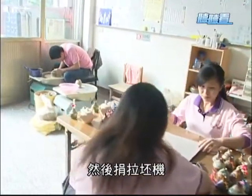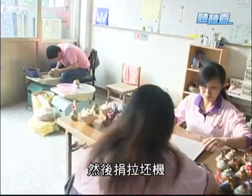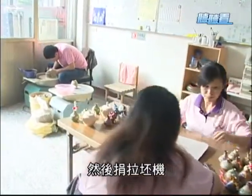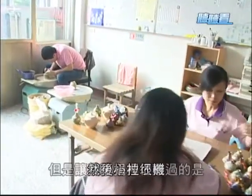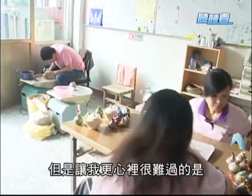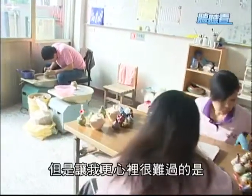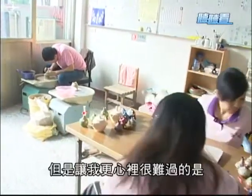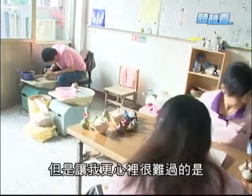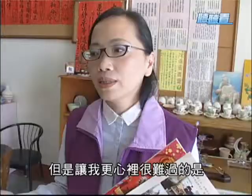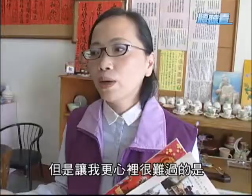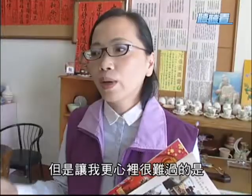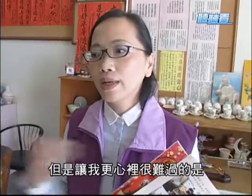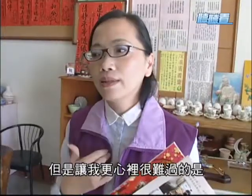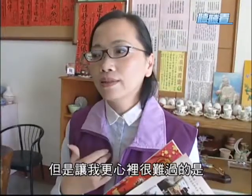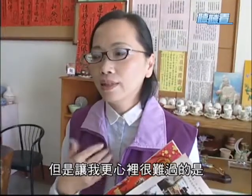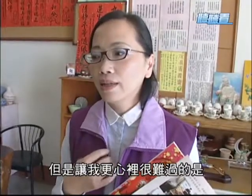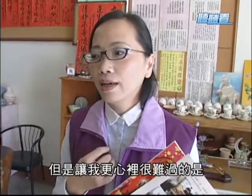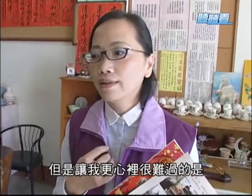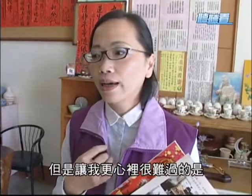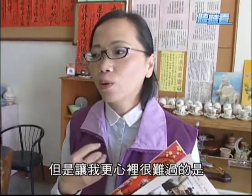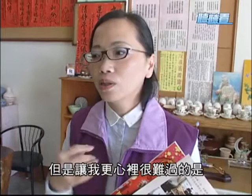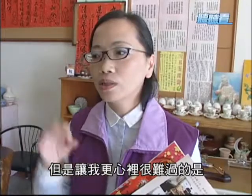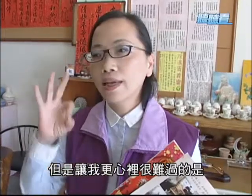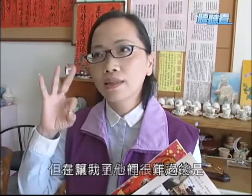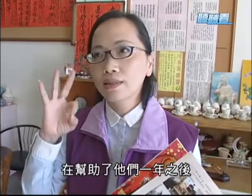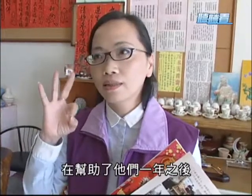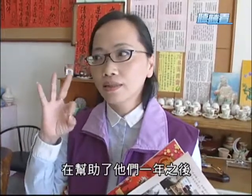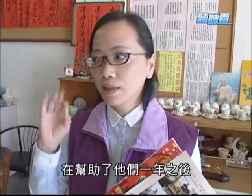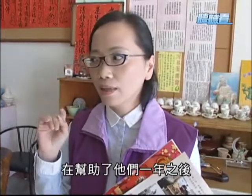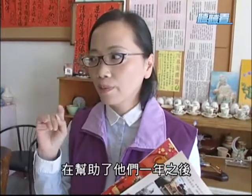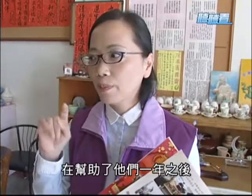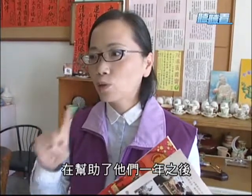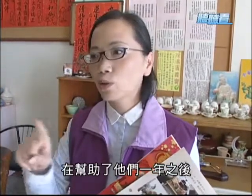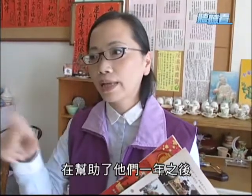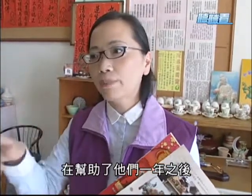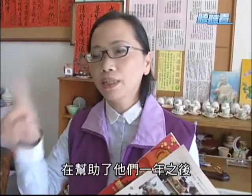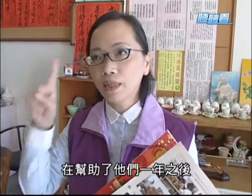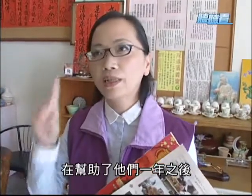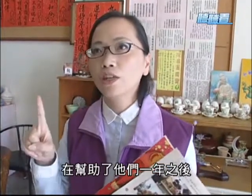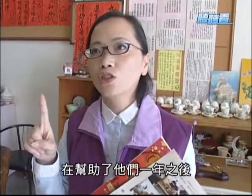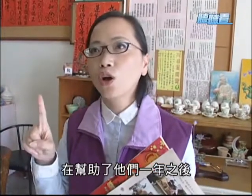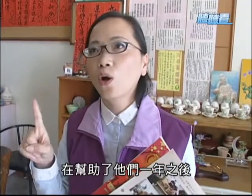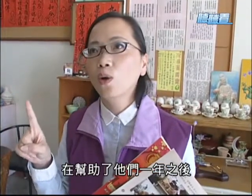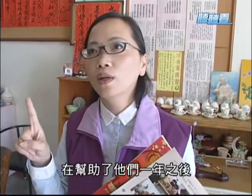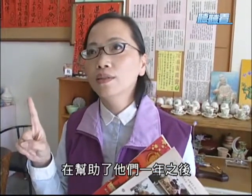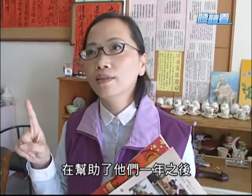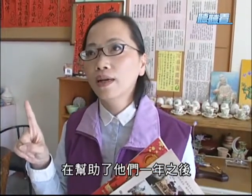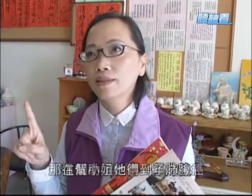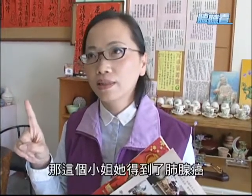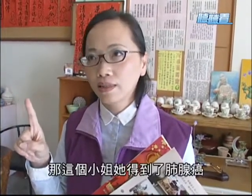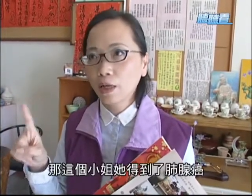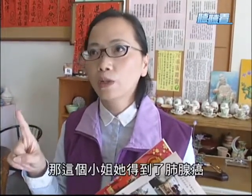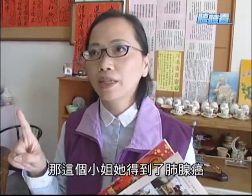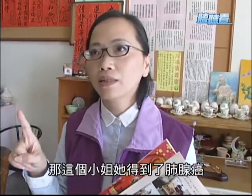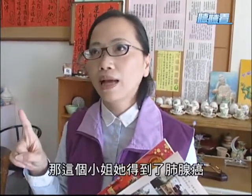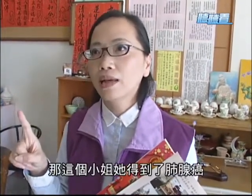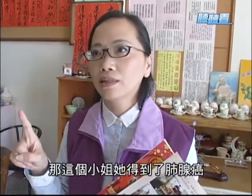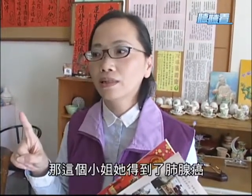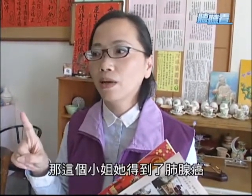但是让我更心里很难过的是在帮助了他们一年之后，那这个小姐她得到